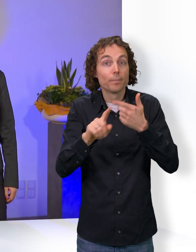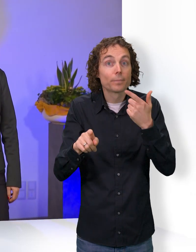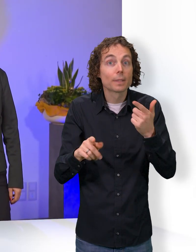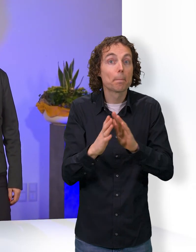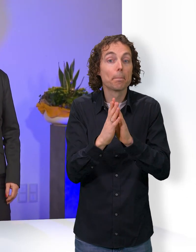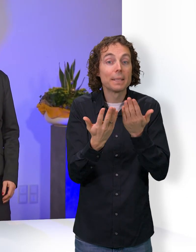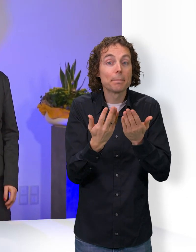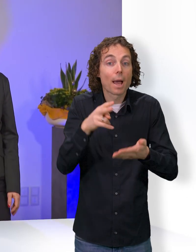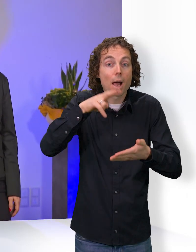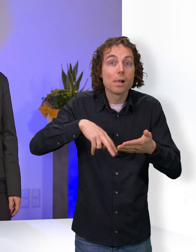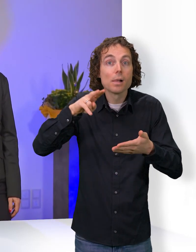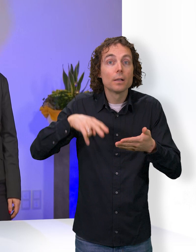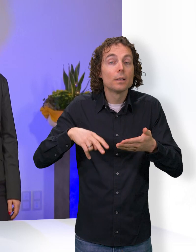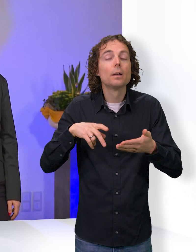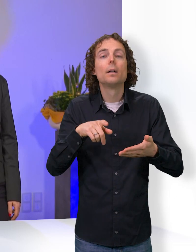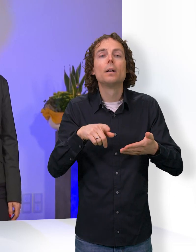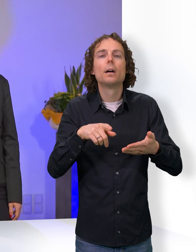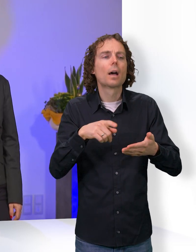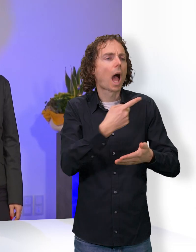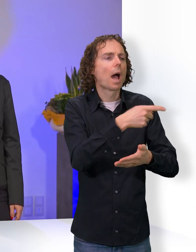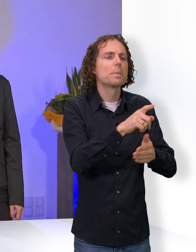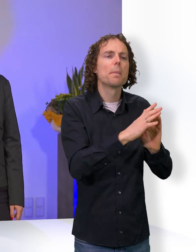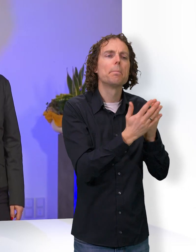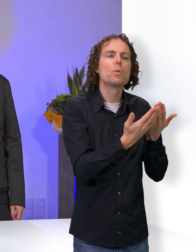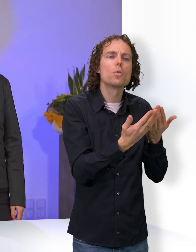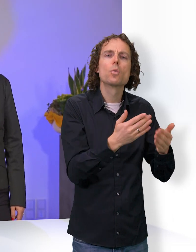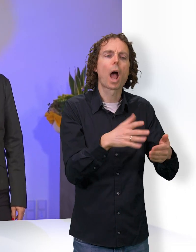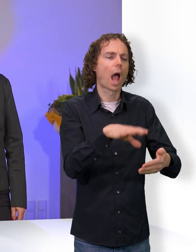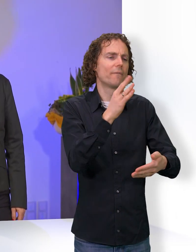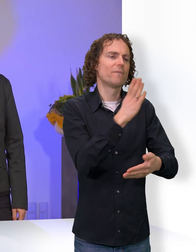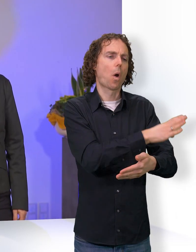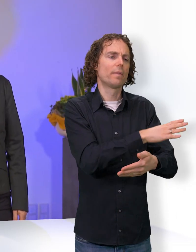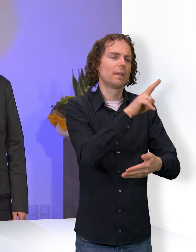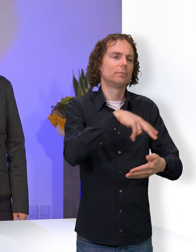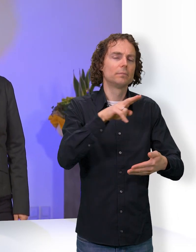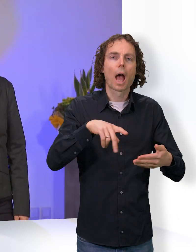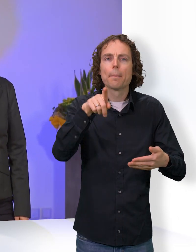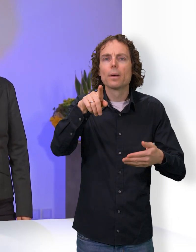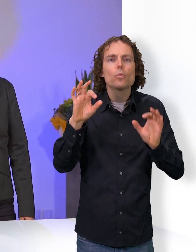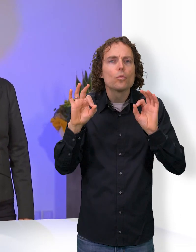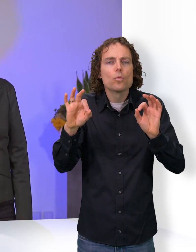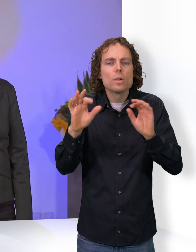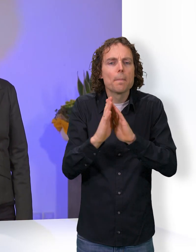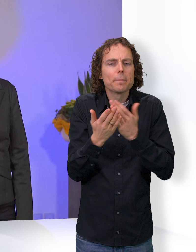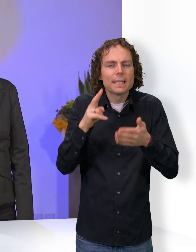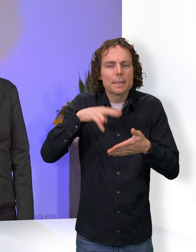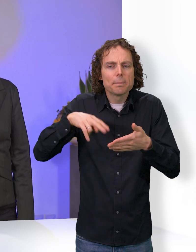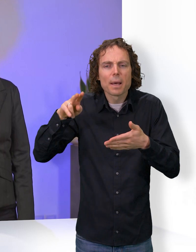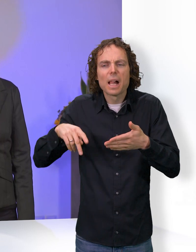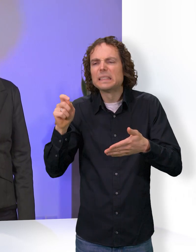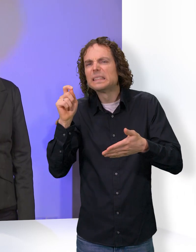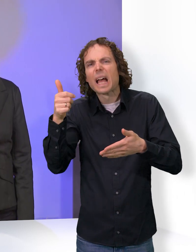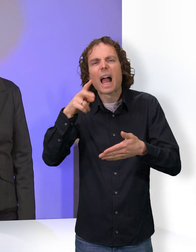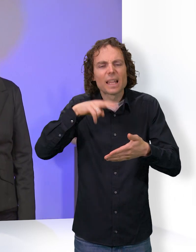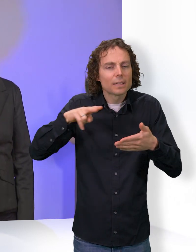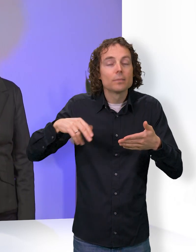Jedes andere Buch fängt man von vorne an zu lesen. Wenn Sie aber die Bibel noch nie gelesen haben oder wenig, dann